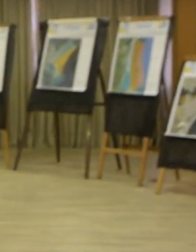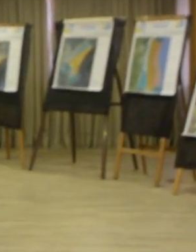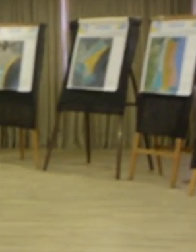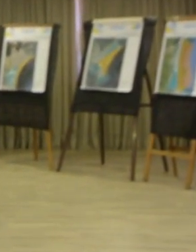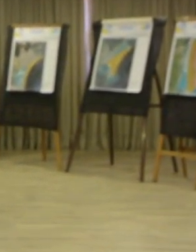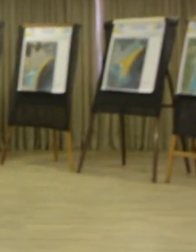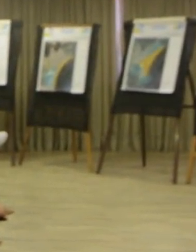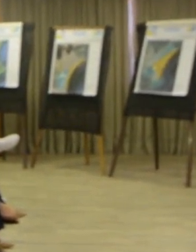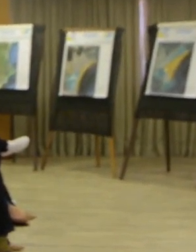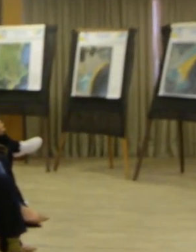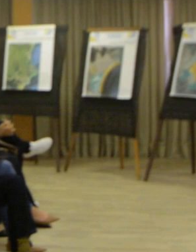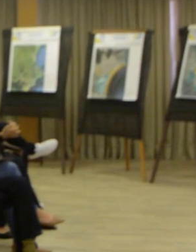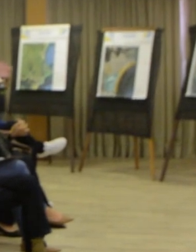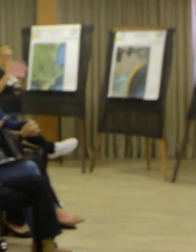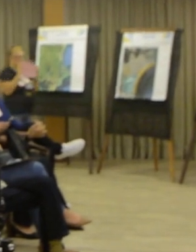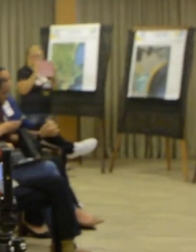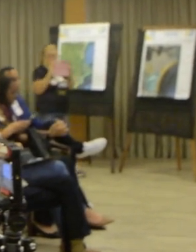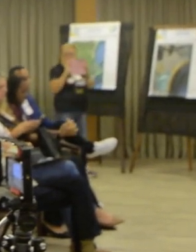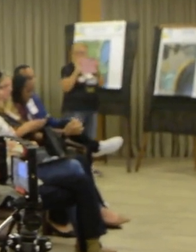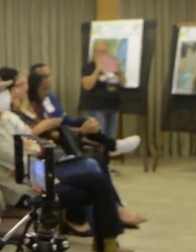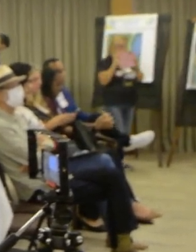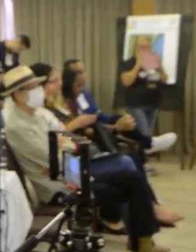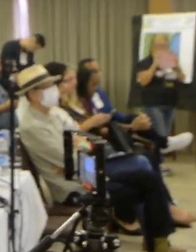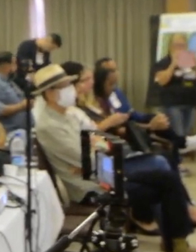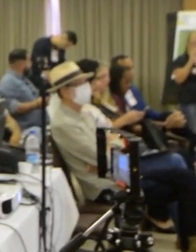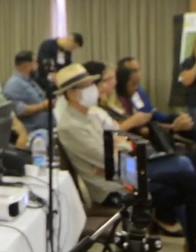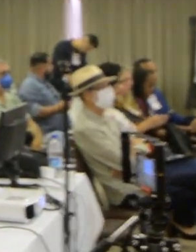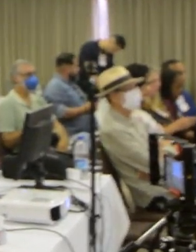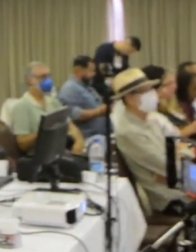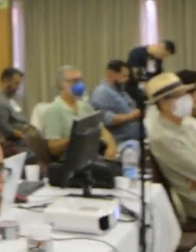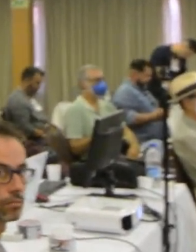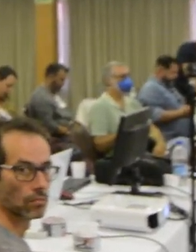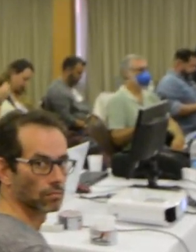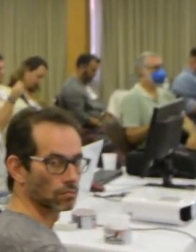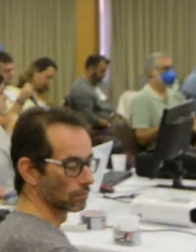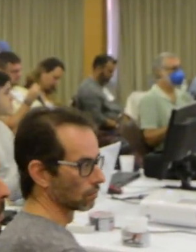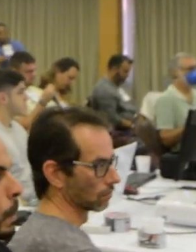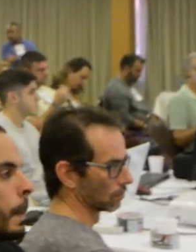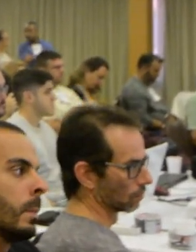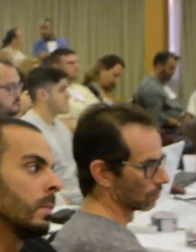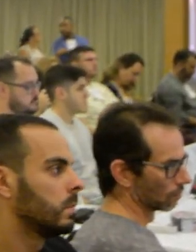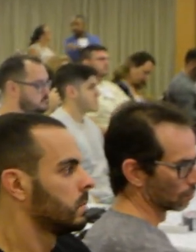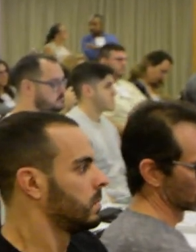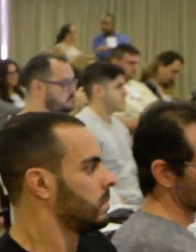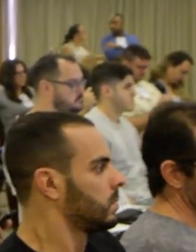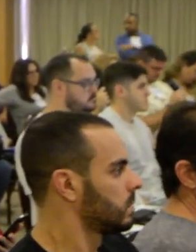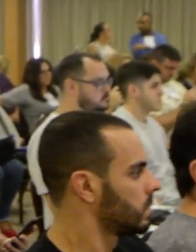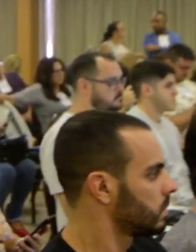melhor. E a gente tem também um Google Sala de Aula, onde a gente deposita,